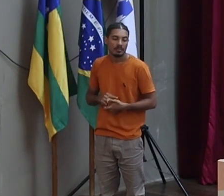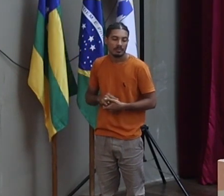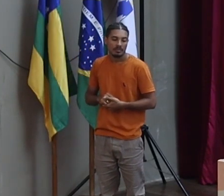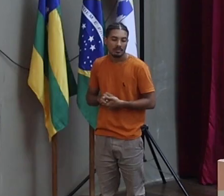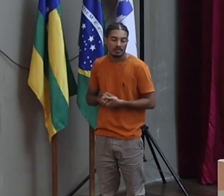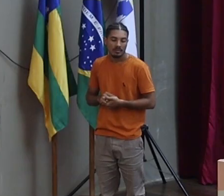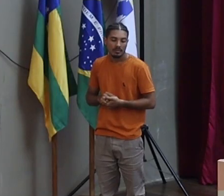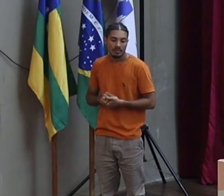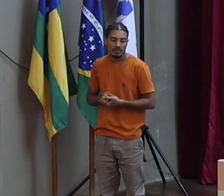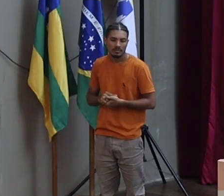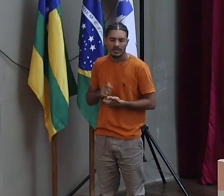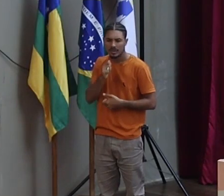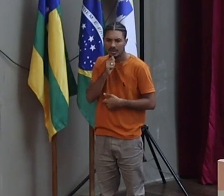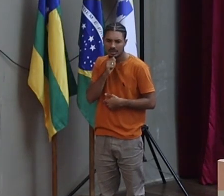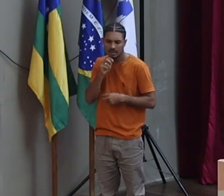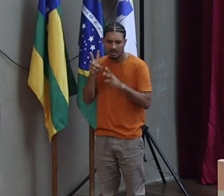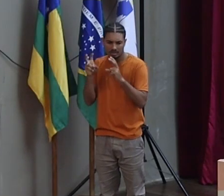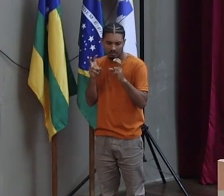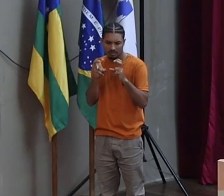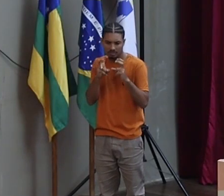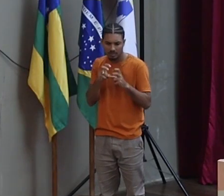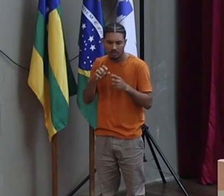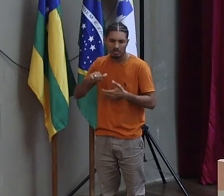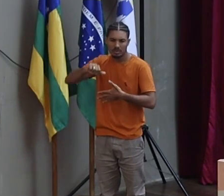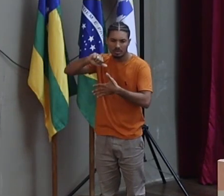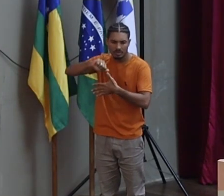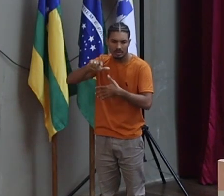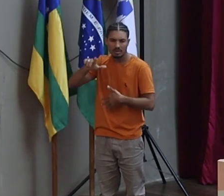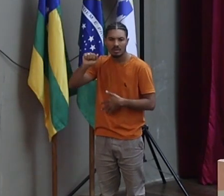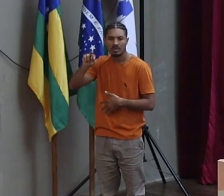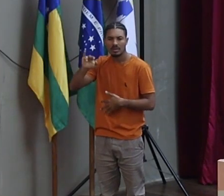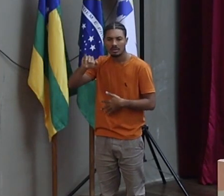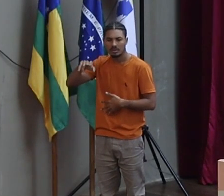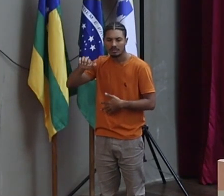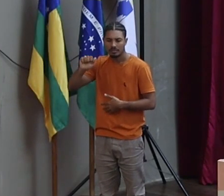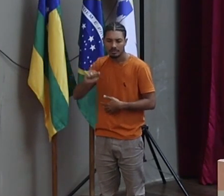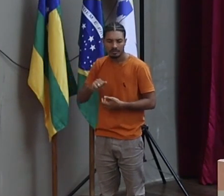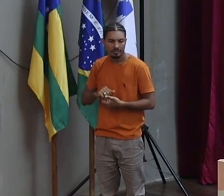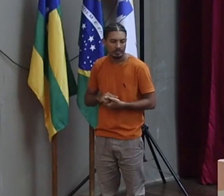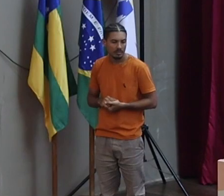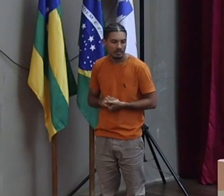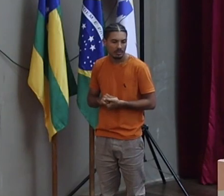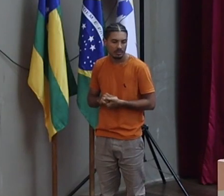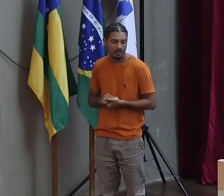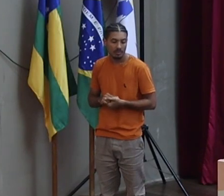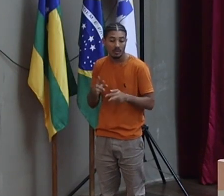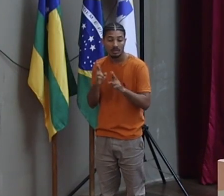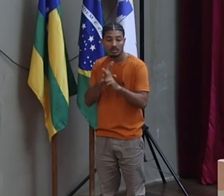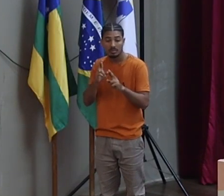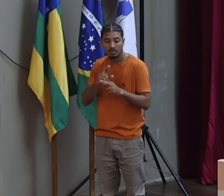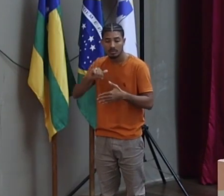uma coisa, ainda em relação a isso, em relação à América Latina, sim, em relação à